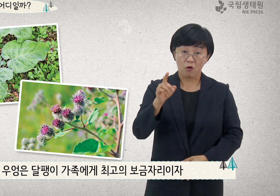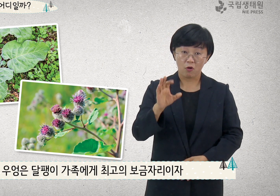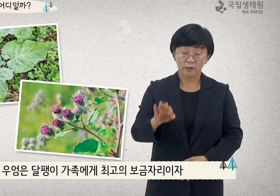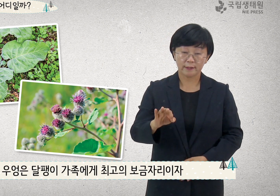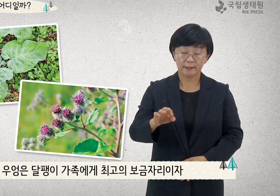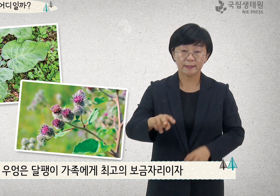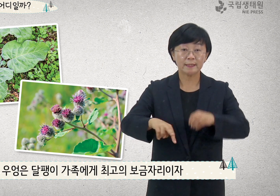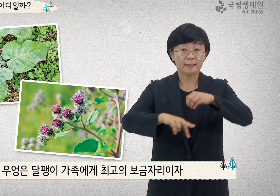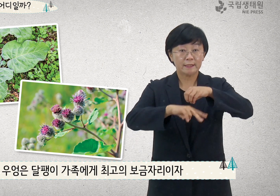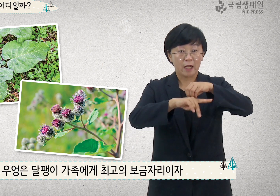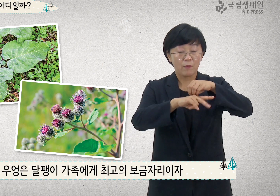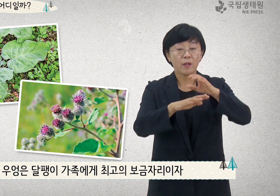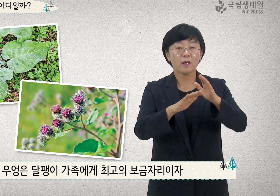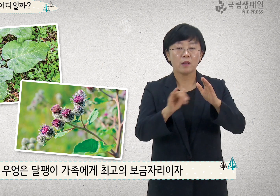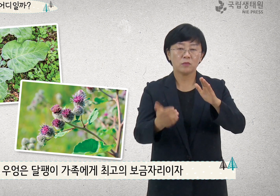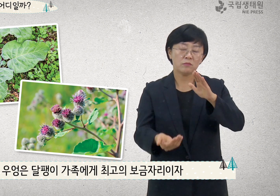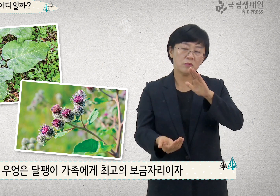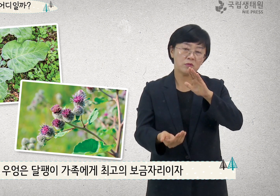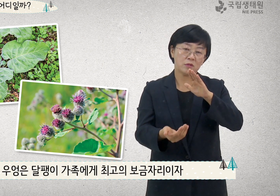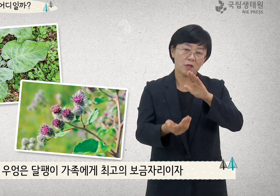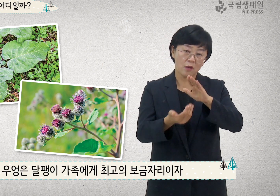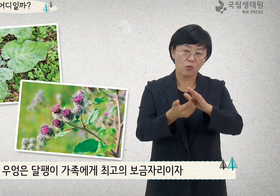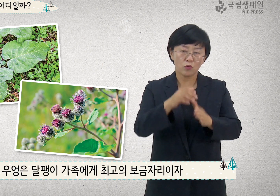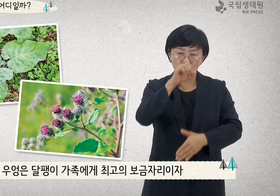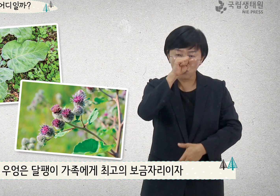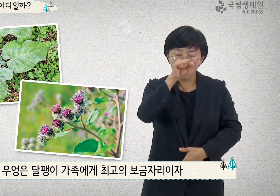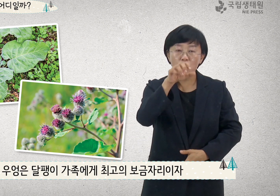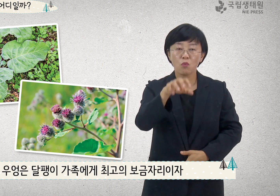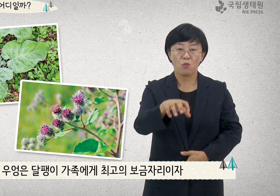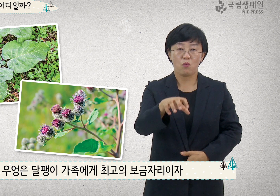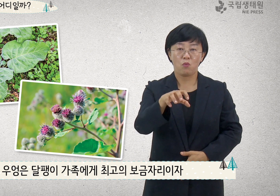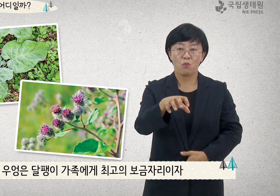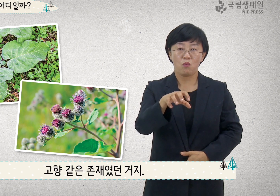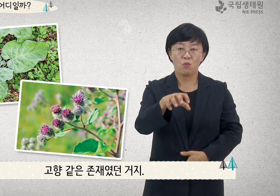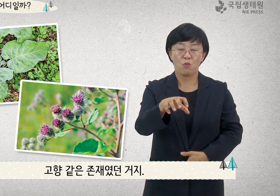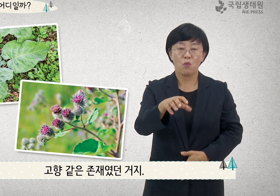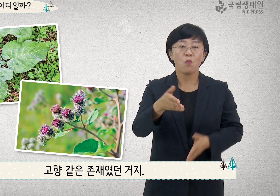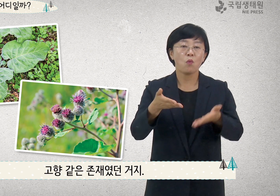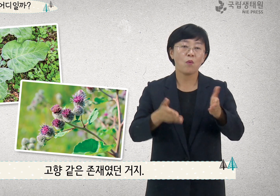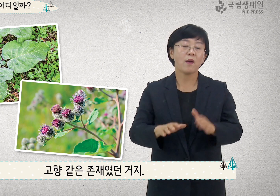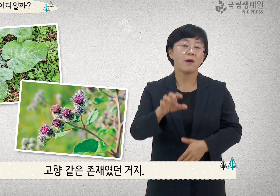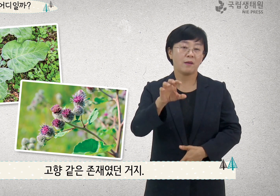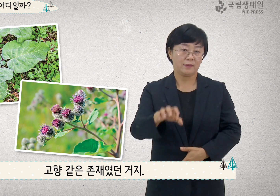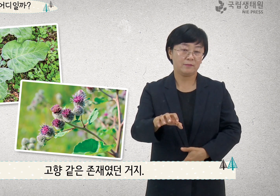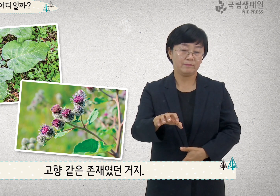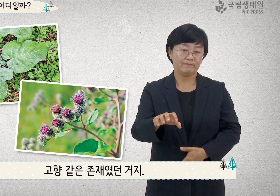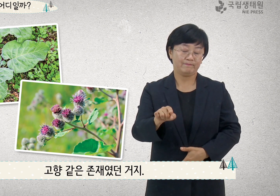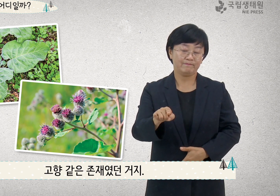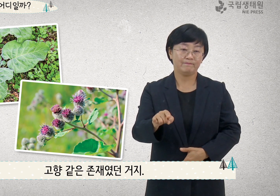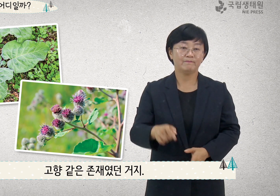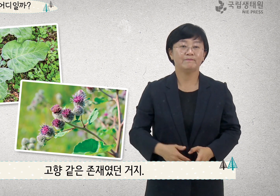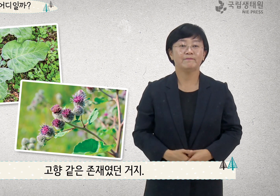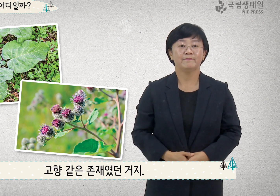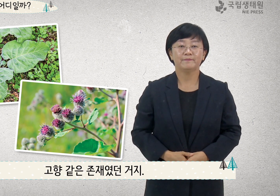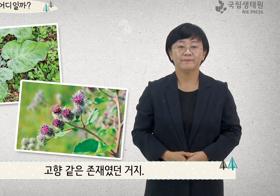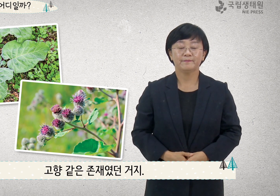우엉은 달팽이 가족에게 최고의 보금자리이자 고향 같은 존재였던 거지.